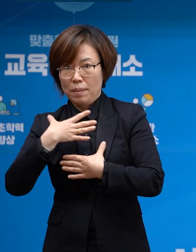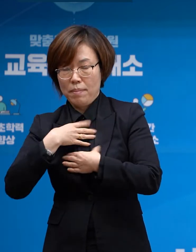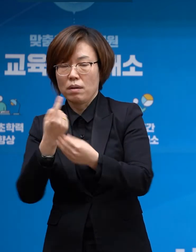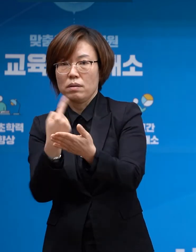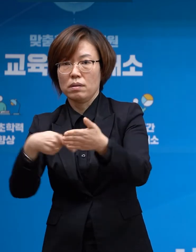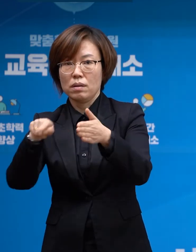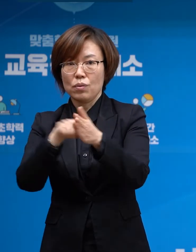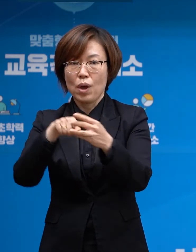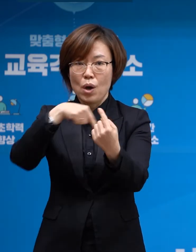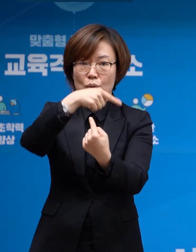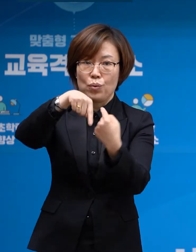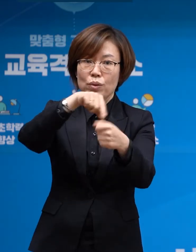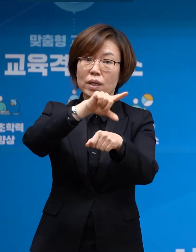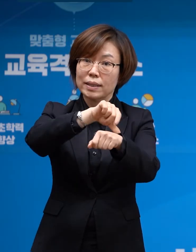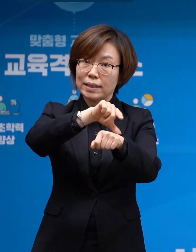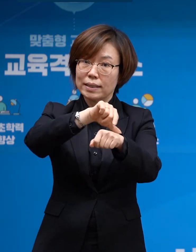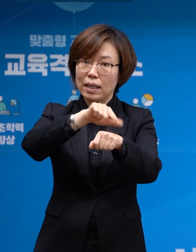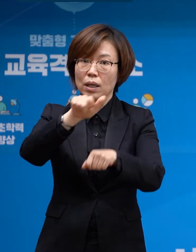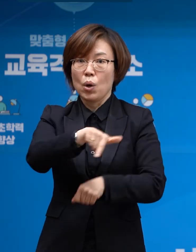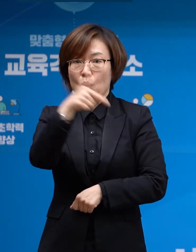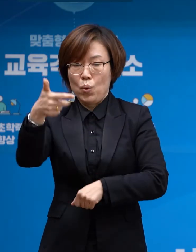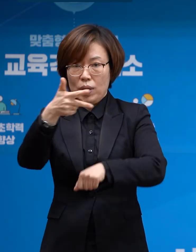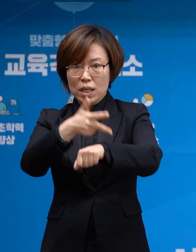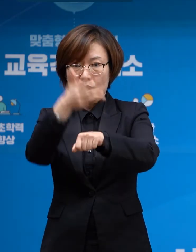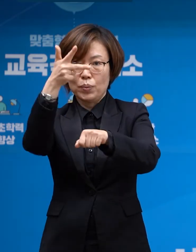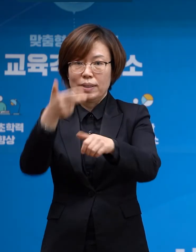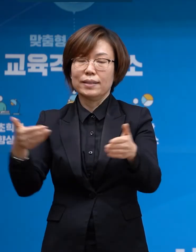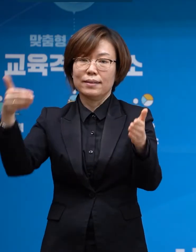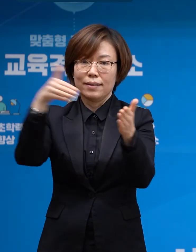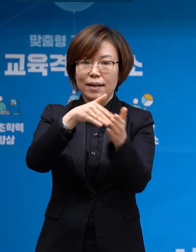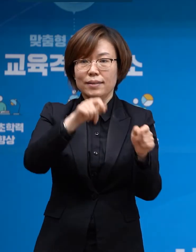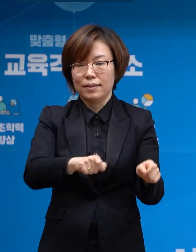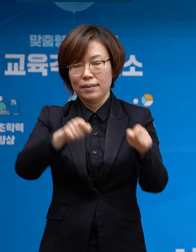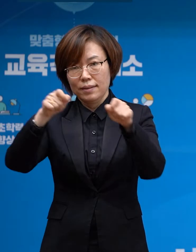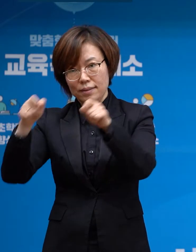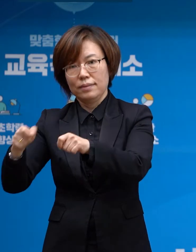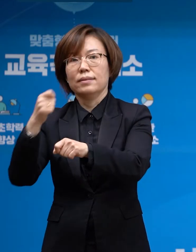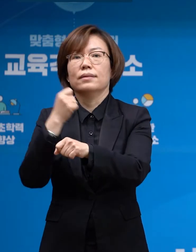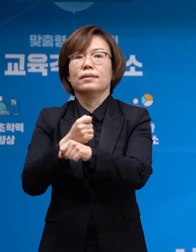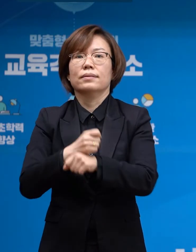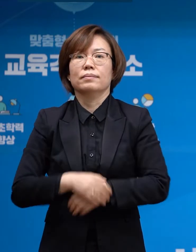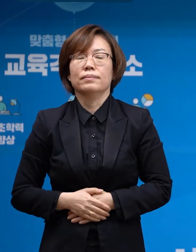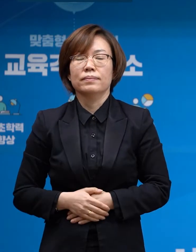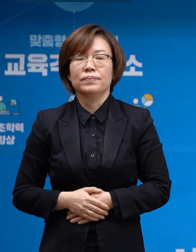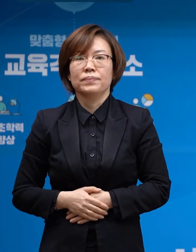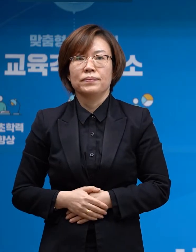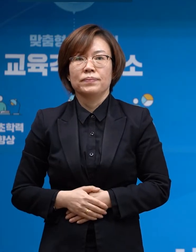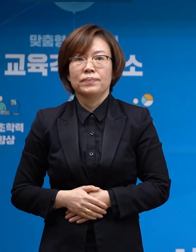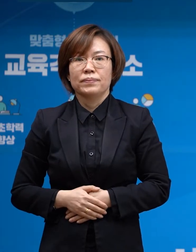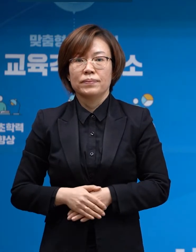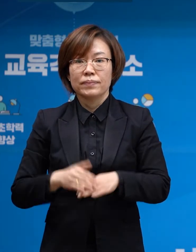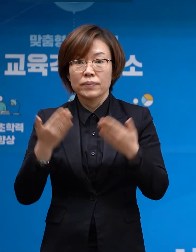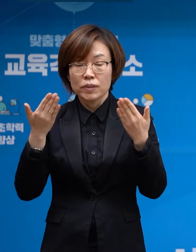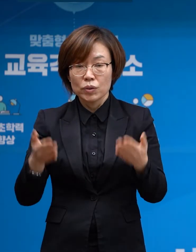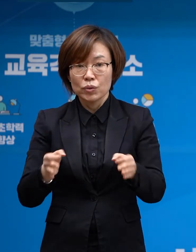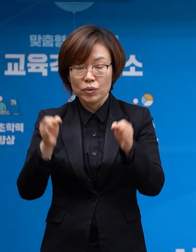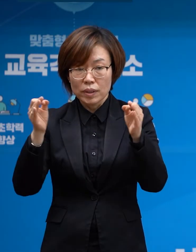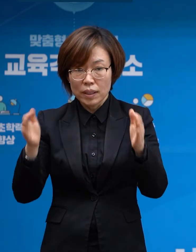위해 운영 시간을 오후 7시까지 연장하여 운영하고 있습니다. 휴업